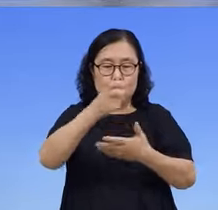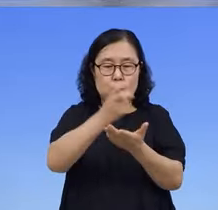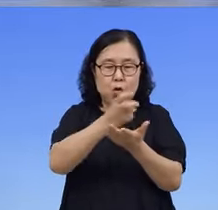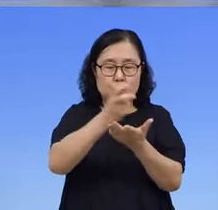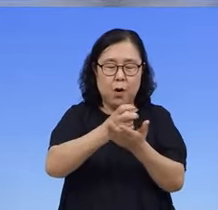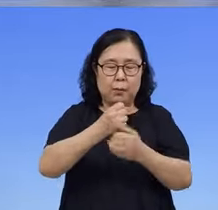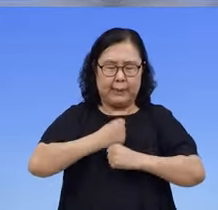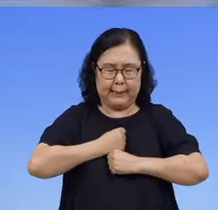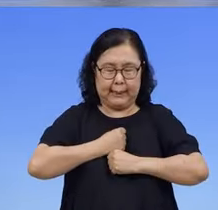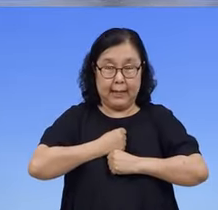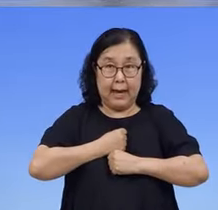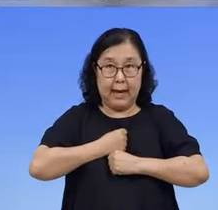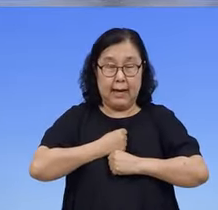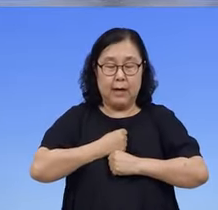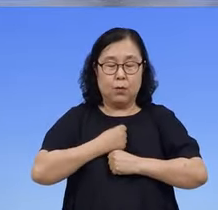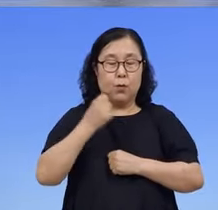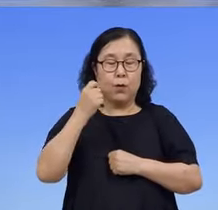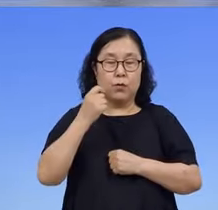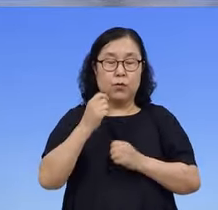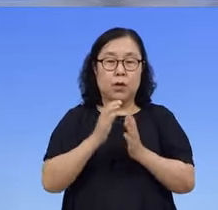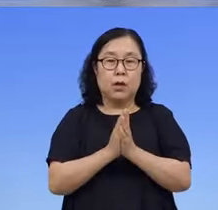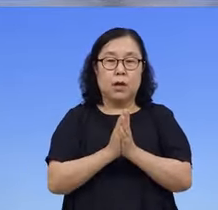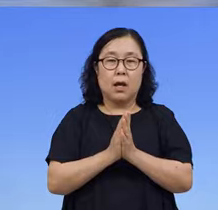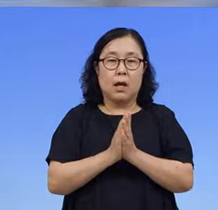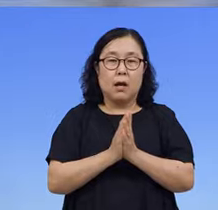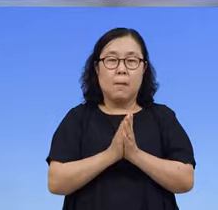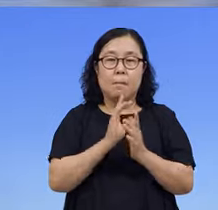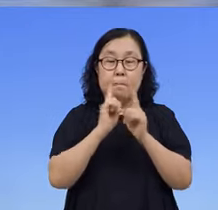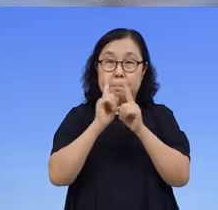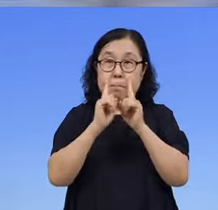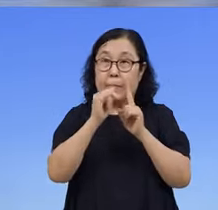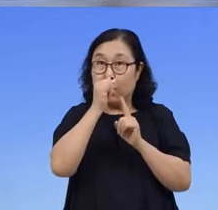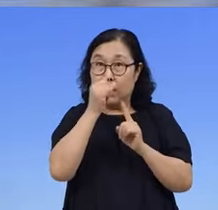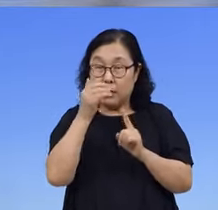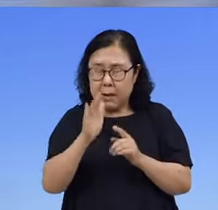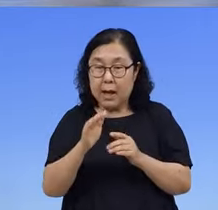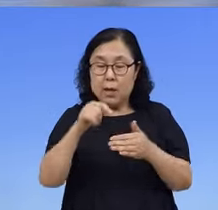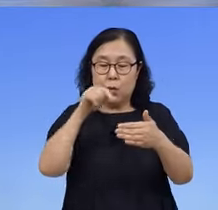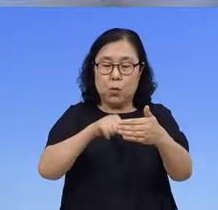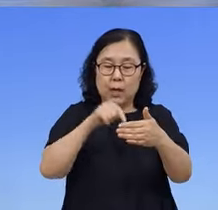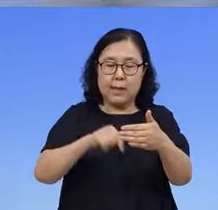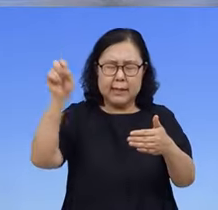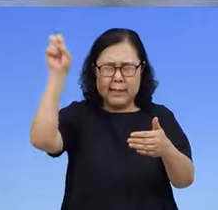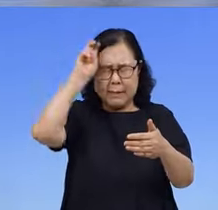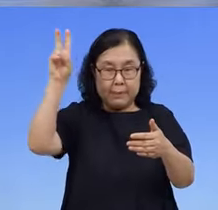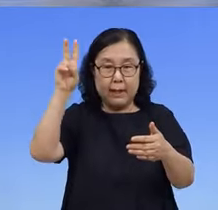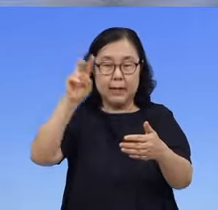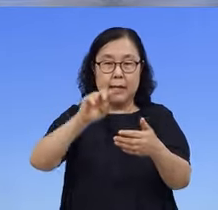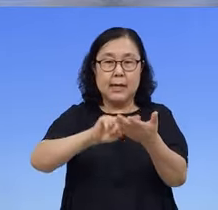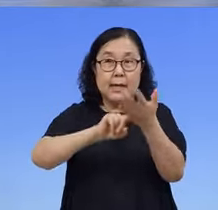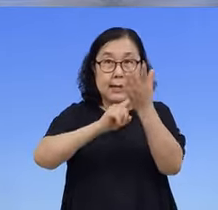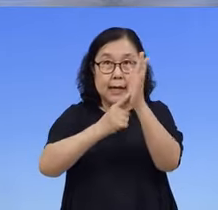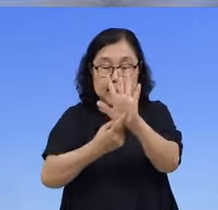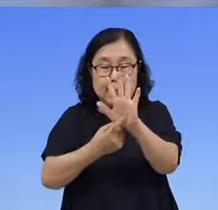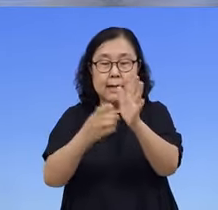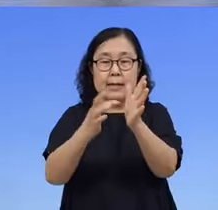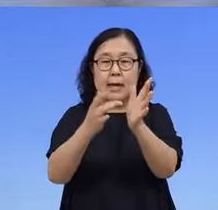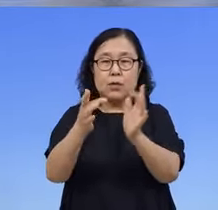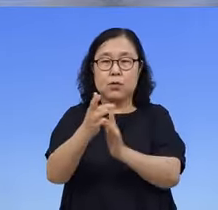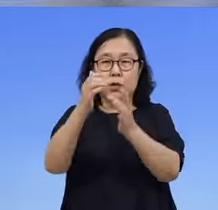율법 준수라고 하는 고상한 포장을 하고 있지만 사실은 그 내면에는 갑자기 등장한 예수 그리스도라는